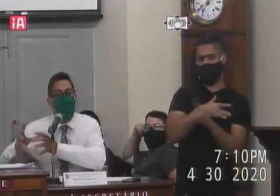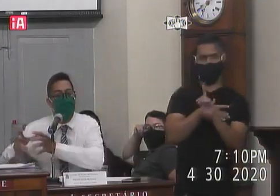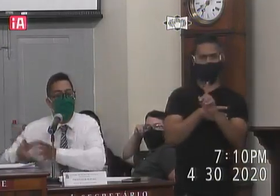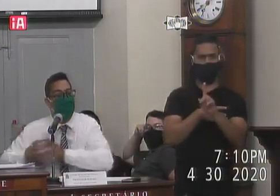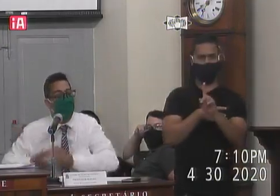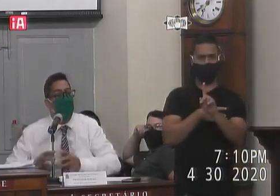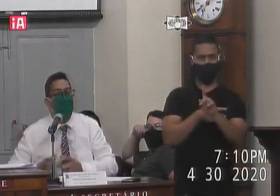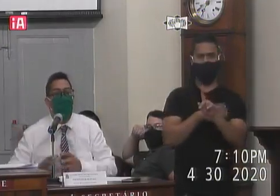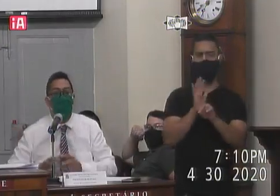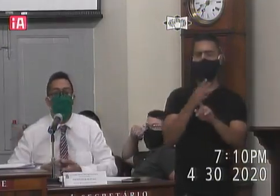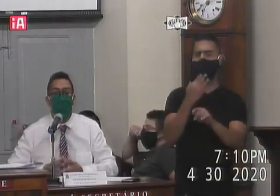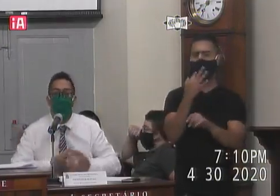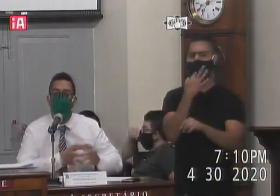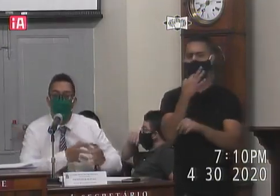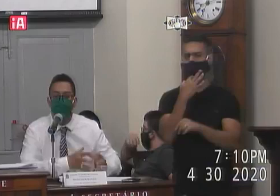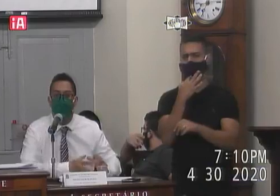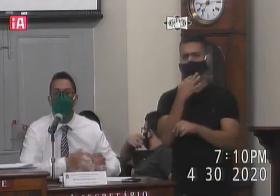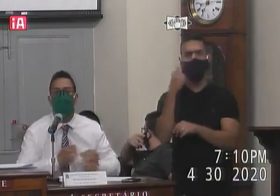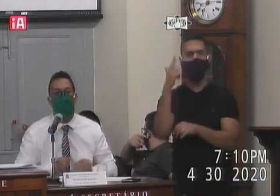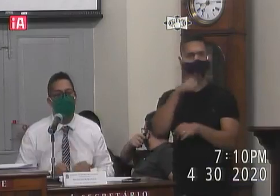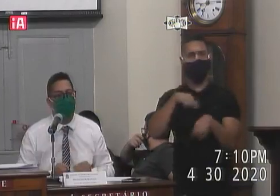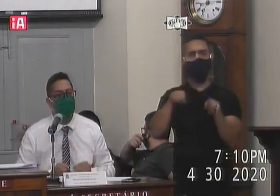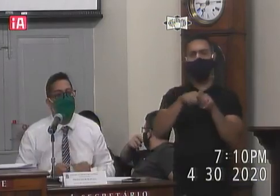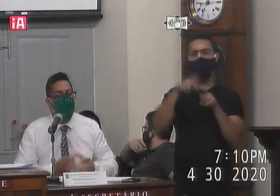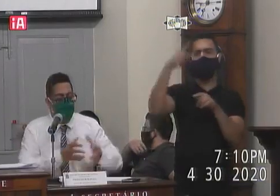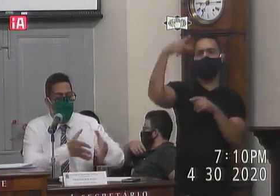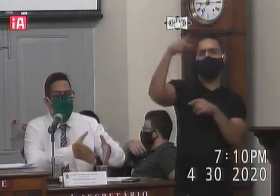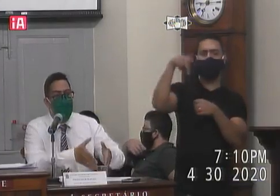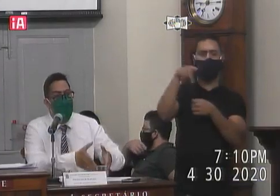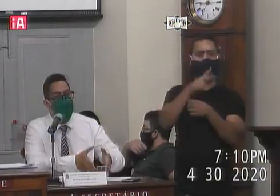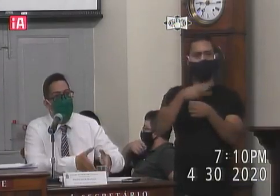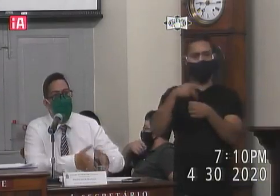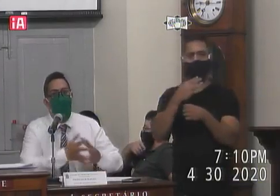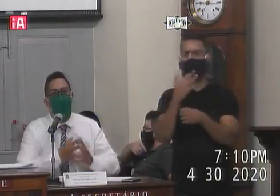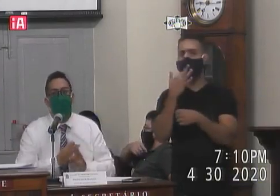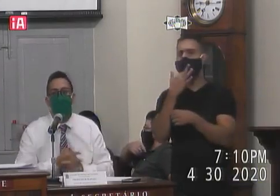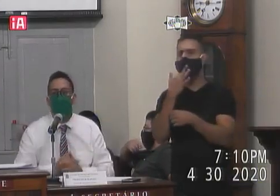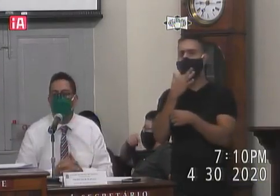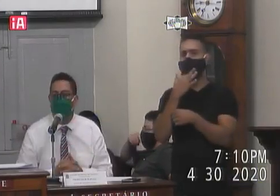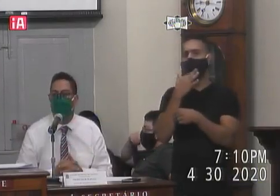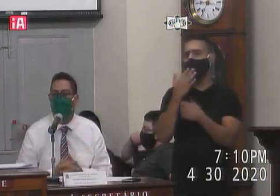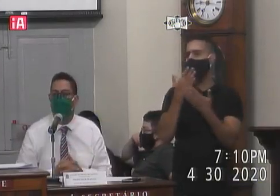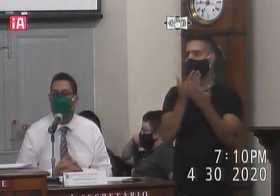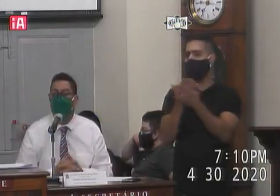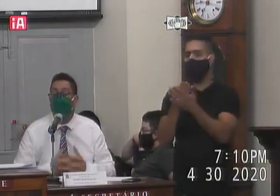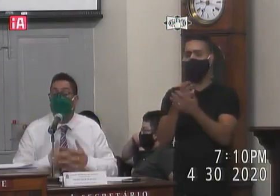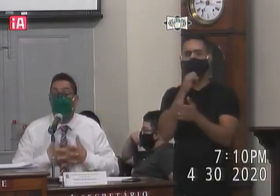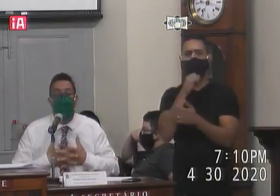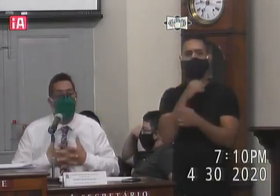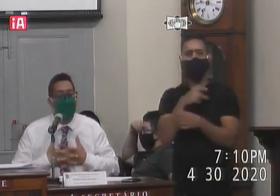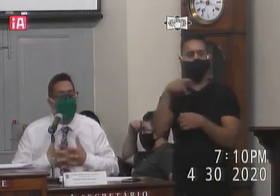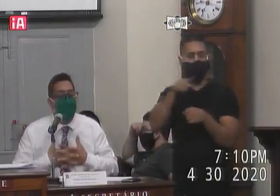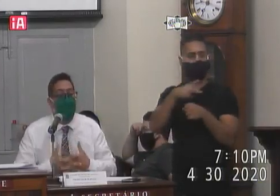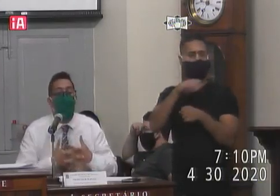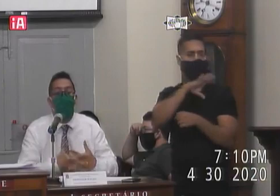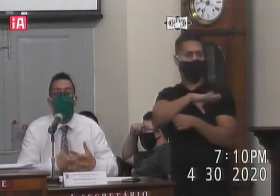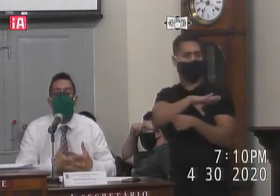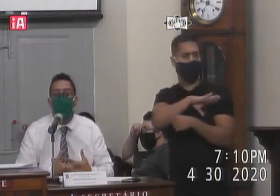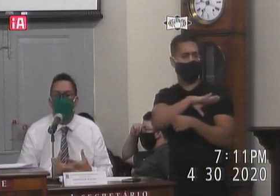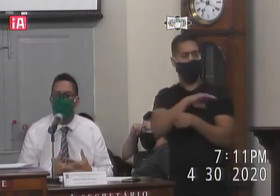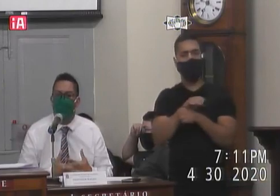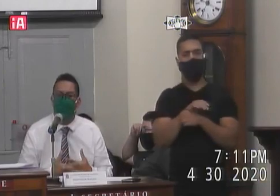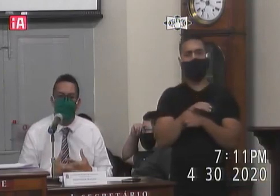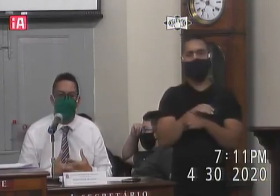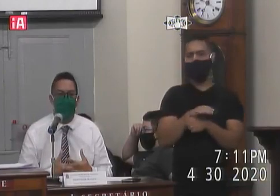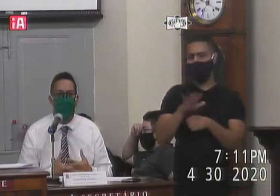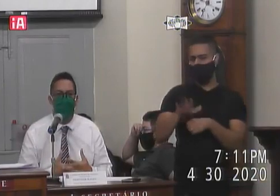eu tive a oportunidade de viajar para fora do Brasil, para conhecer a realidade educacional em Portugal. Então eu não me sinto melhor nem